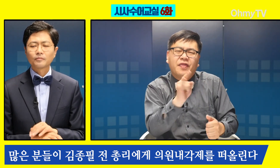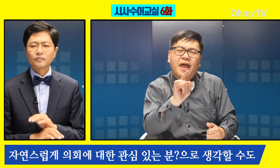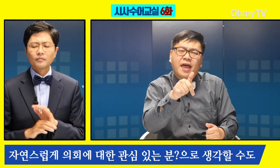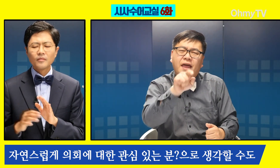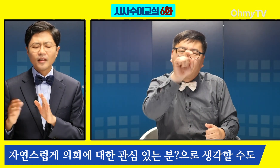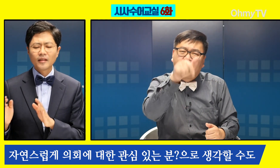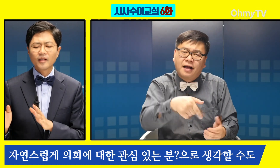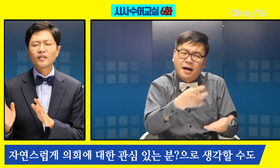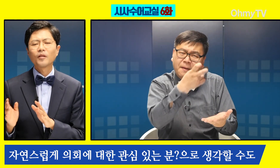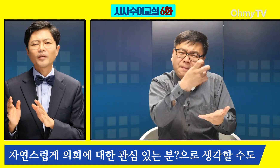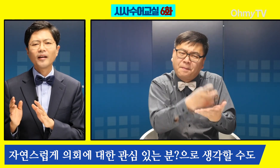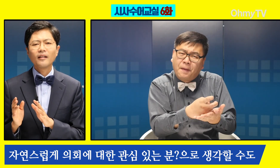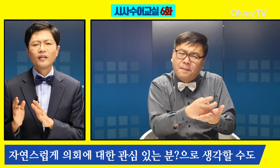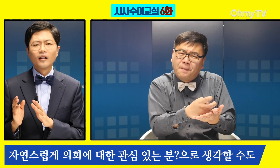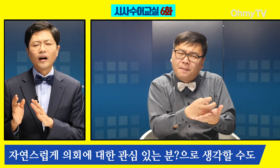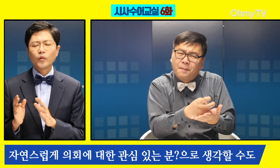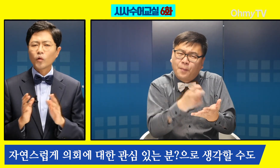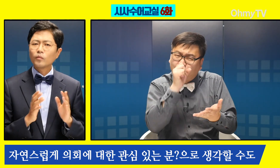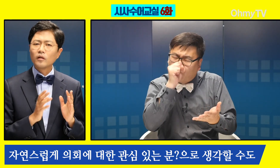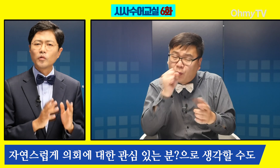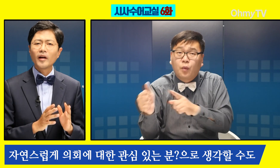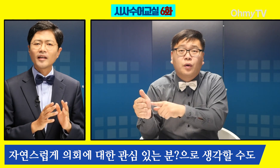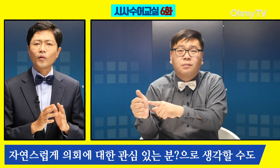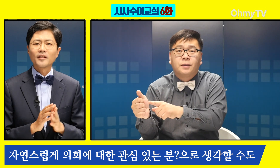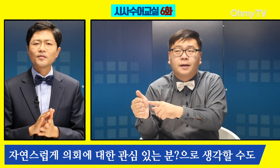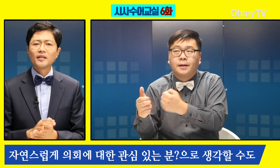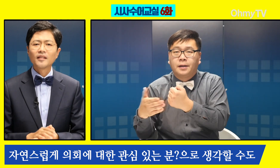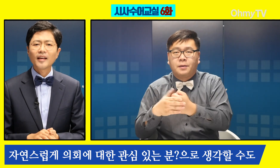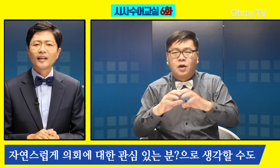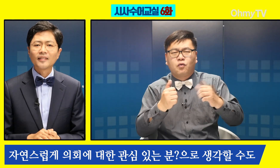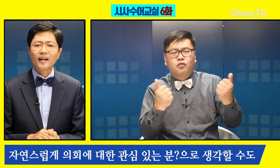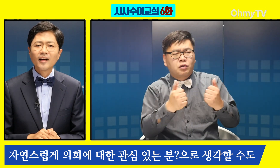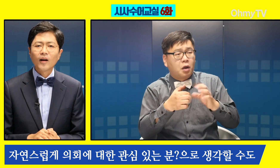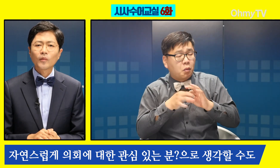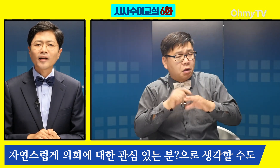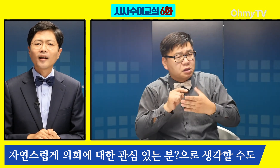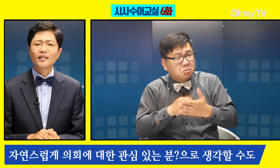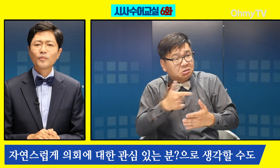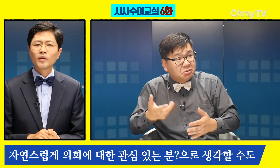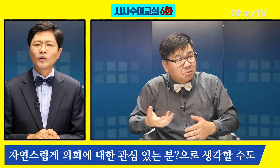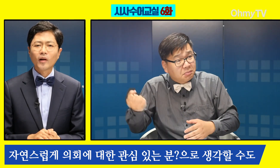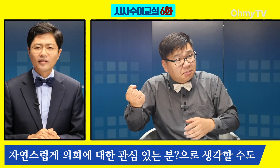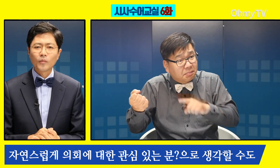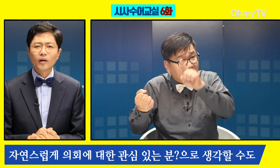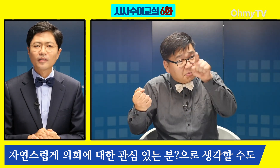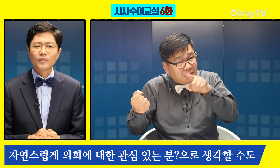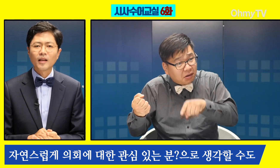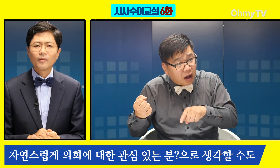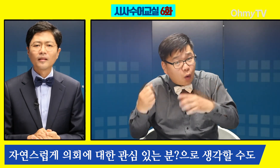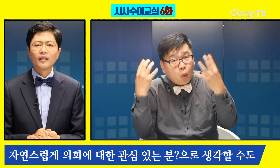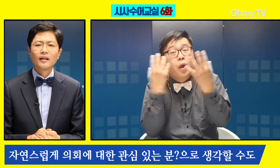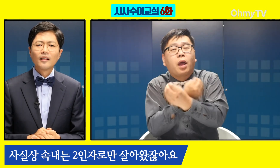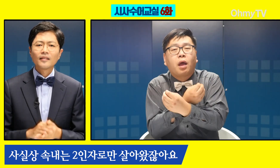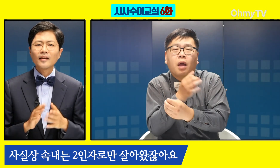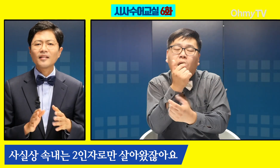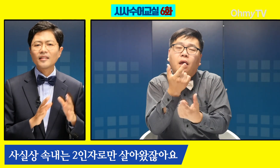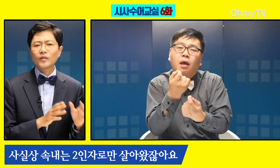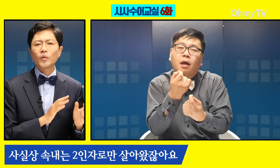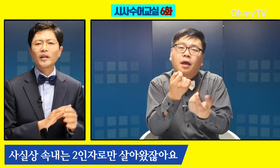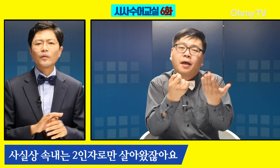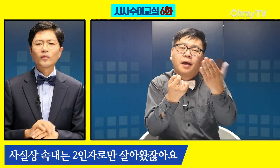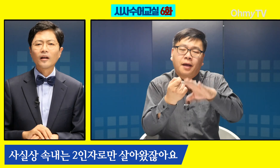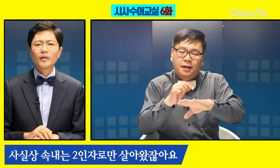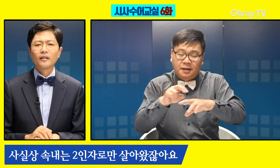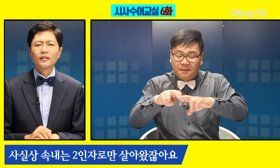때문에 자연스럽게 조금 더 의회에 대한 관심이 있는 게 아닌가라고 생각하시는 분들도 계실지 모르겠습니다만